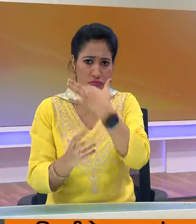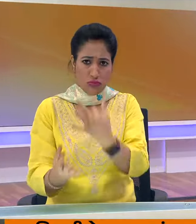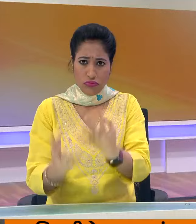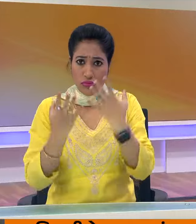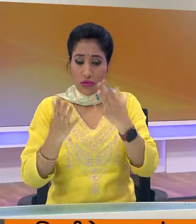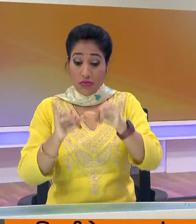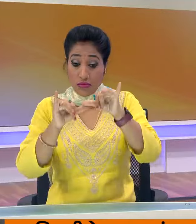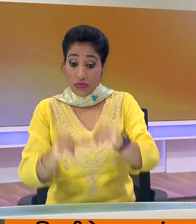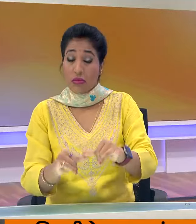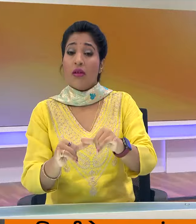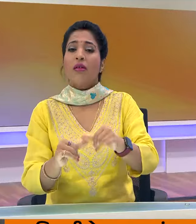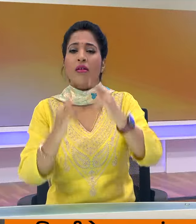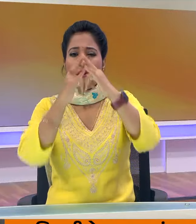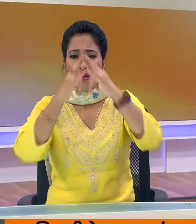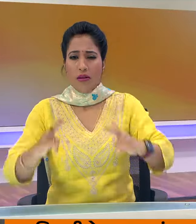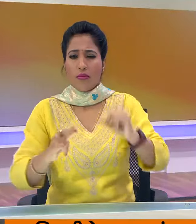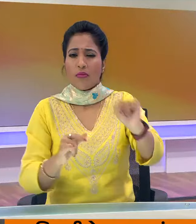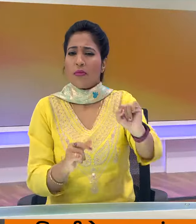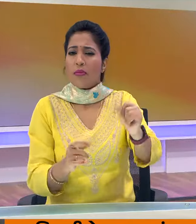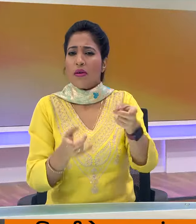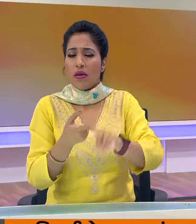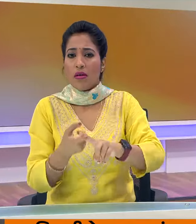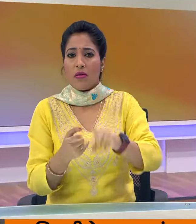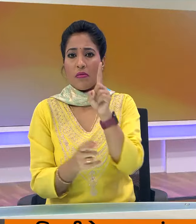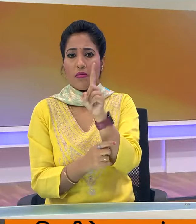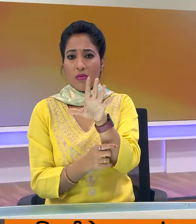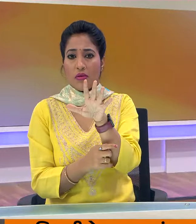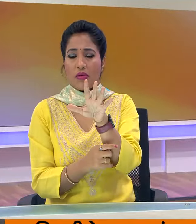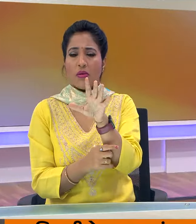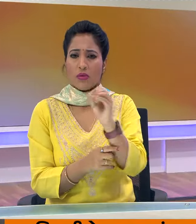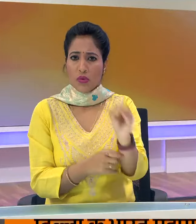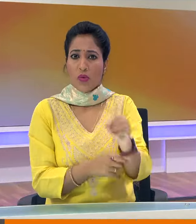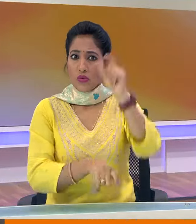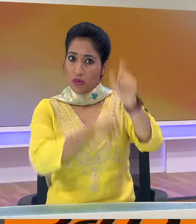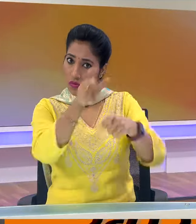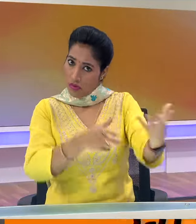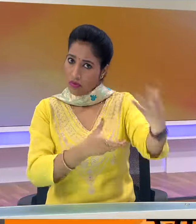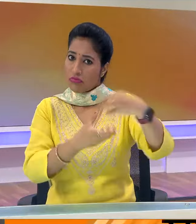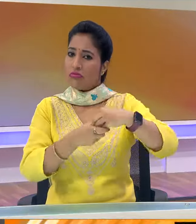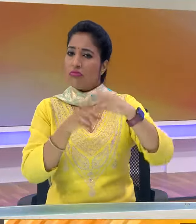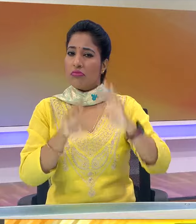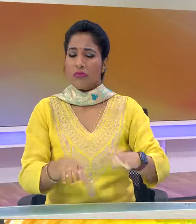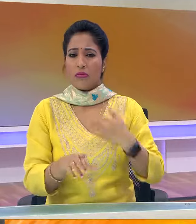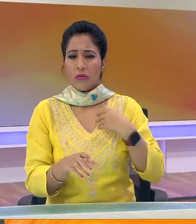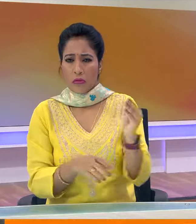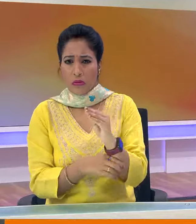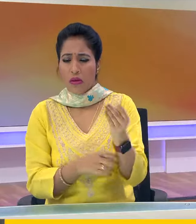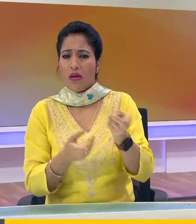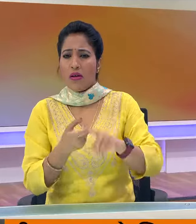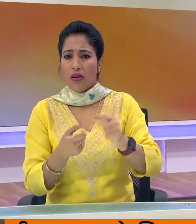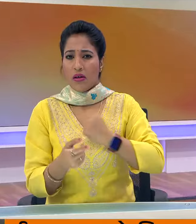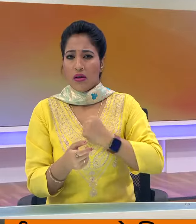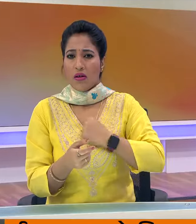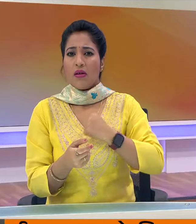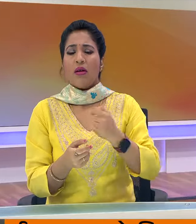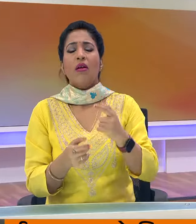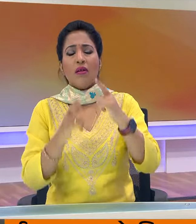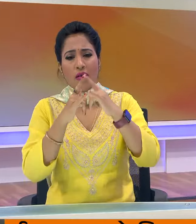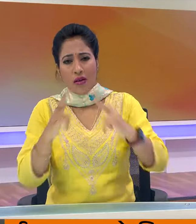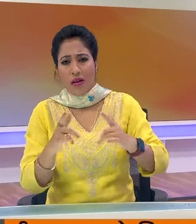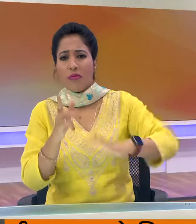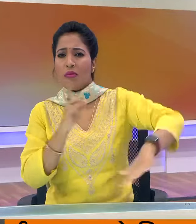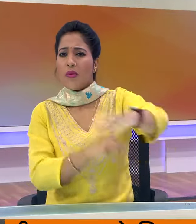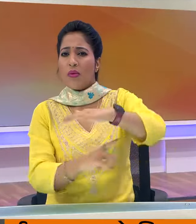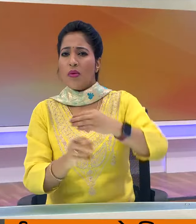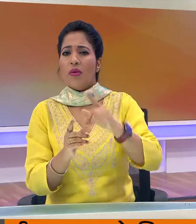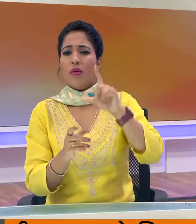थल सेना कैंप था और तकरीबन 1500 कैडेट इधर आए थे। हाल ही में हमने हमारा जो नेवल कैंप है वो